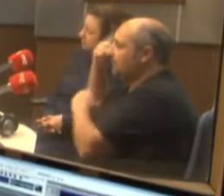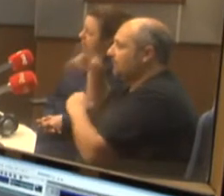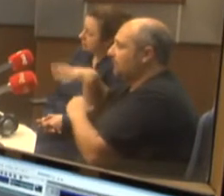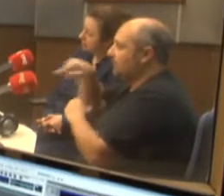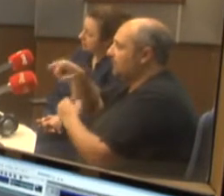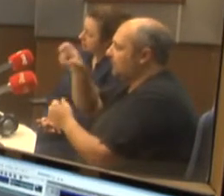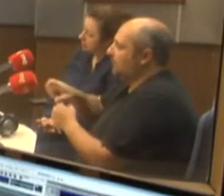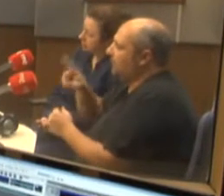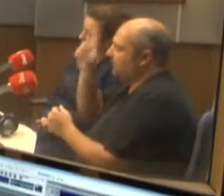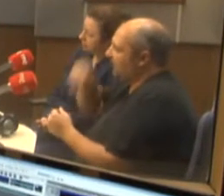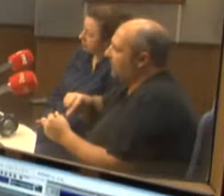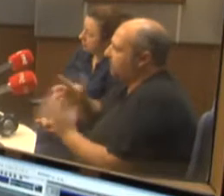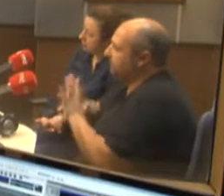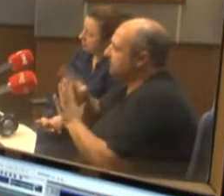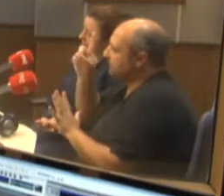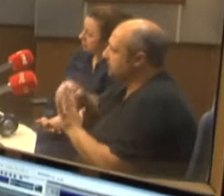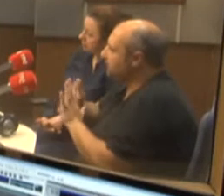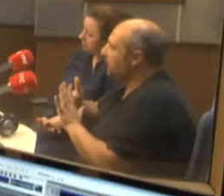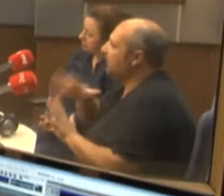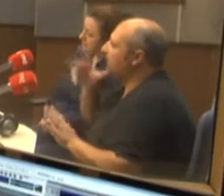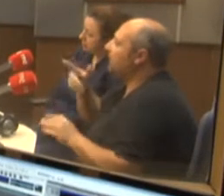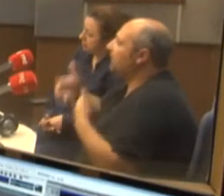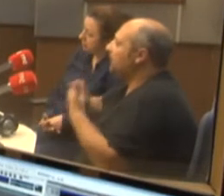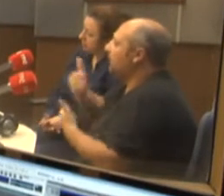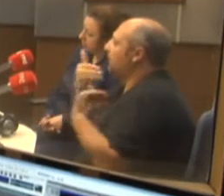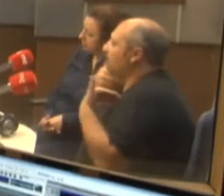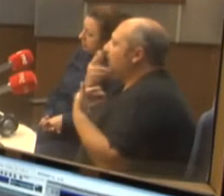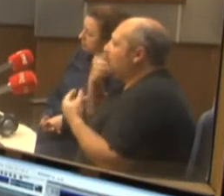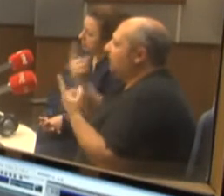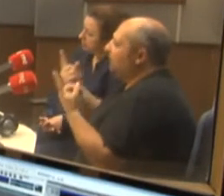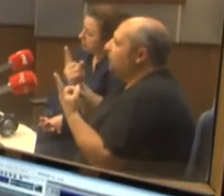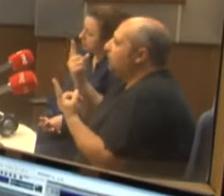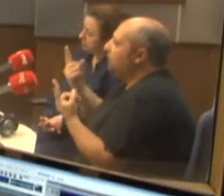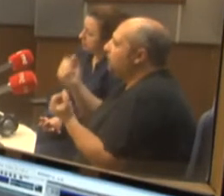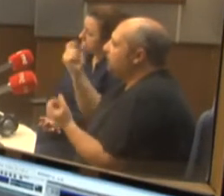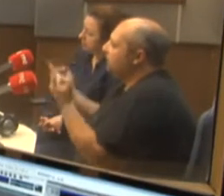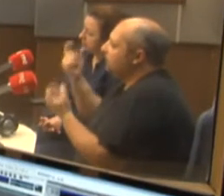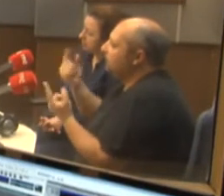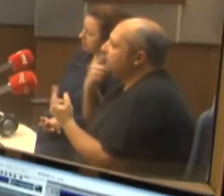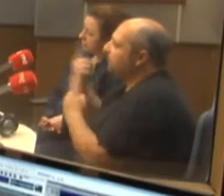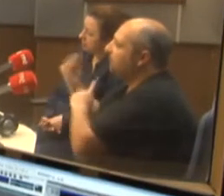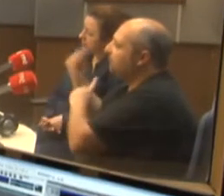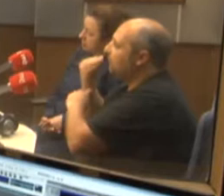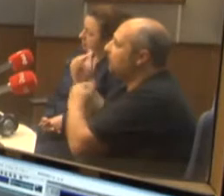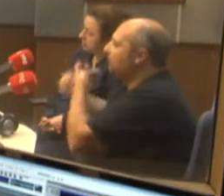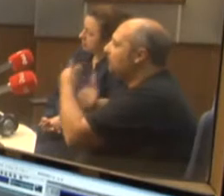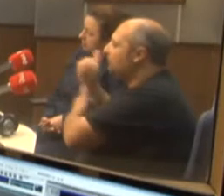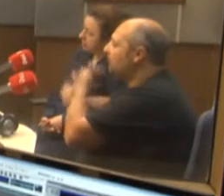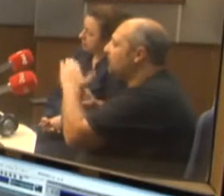ahí tiene una persona con la que puede comunicarse. Incluso estamos habiendo de buscar ayuda y financiación para poder desarrollar alguna